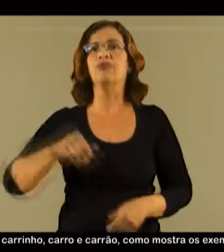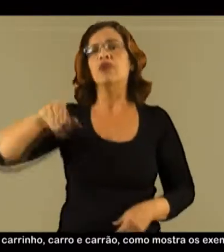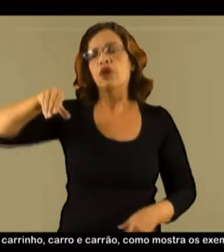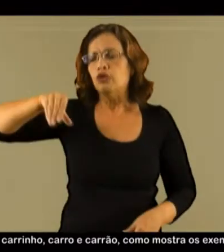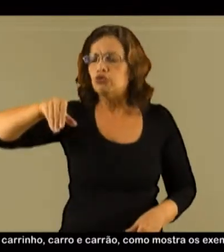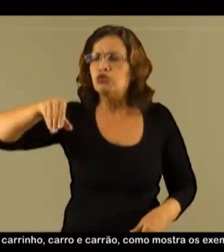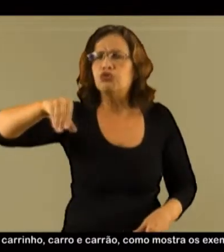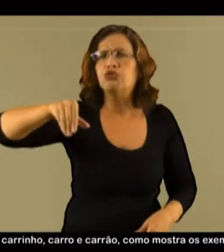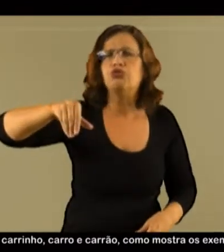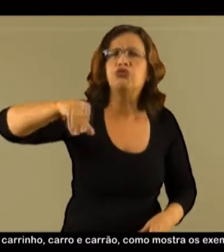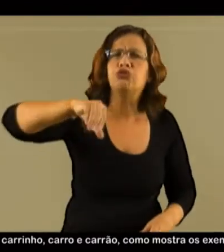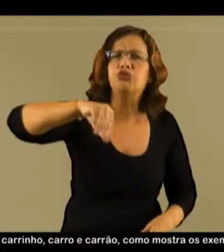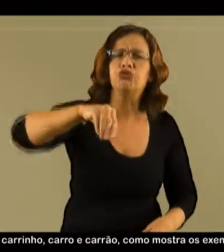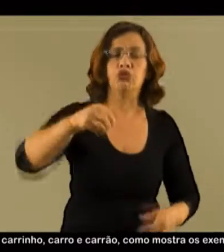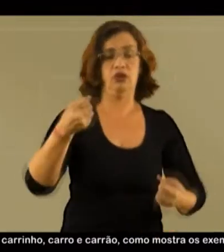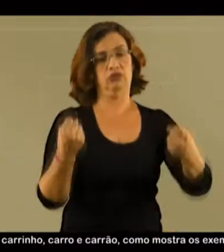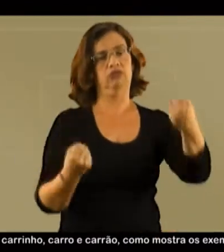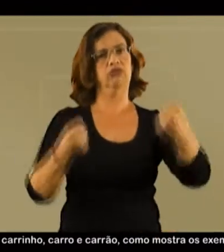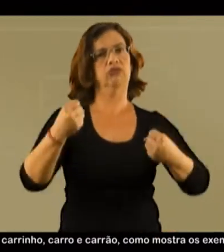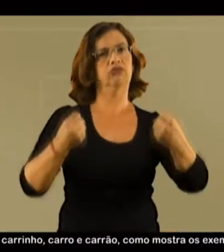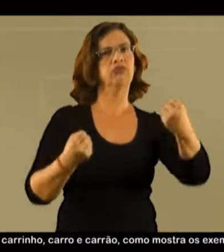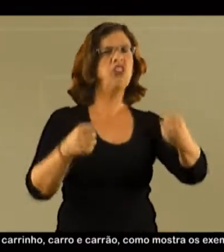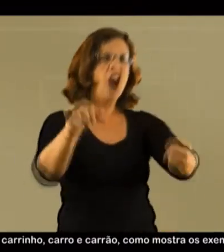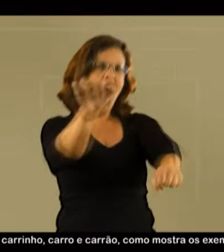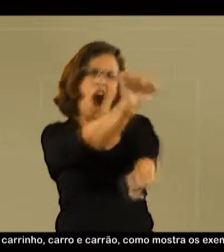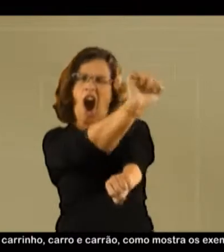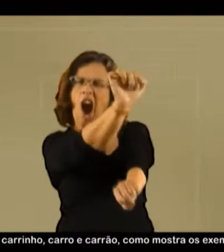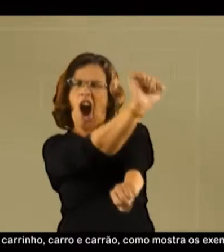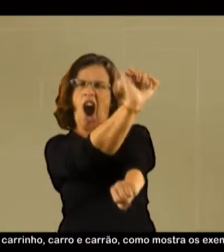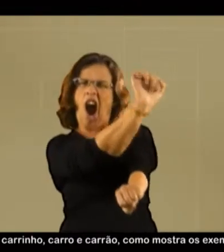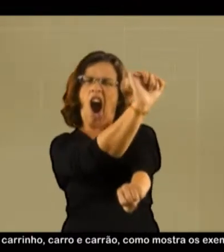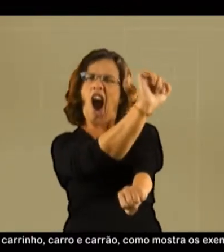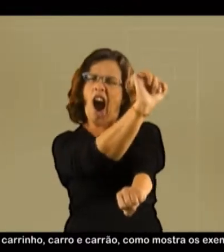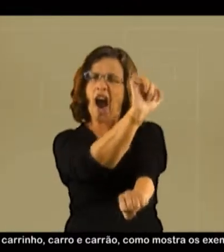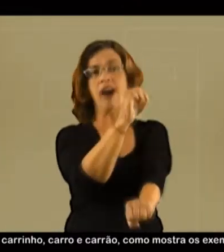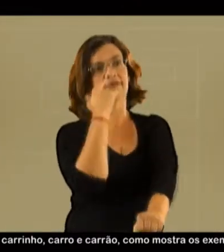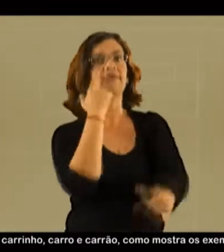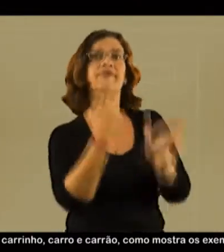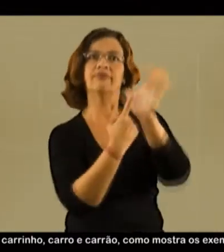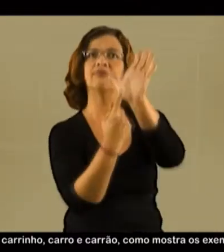carrinho, carro e carrão, como mostra os exemplos.